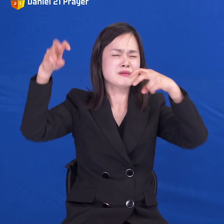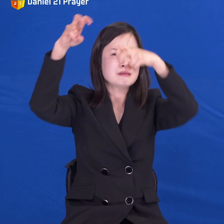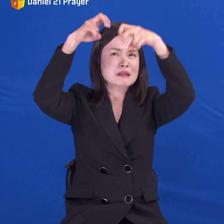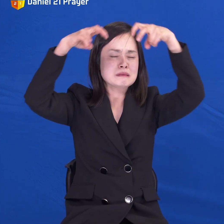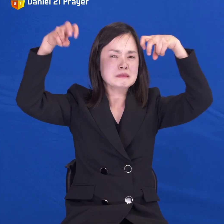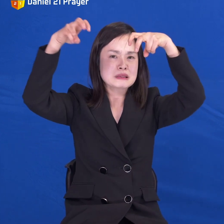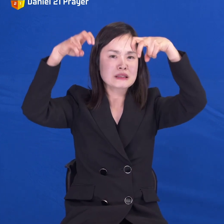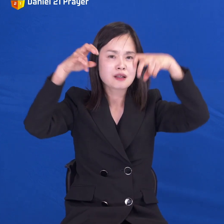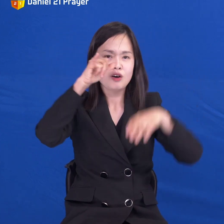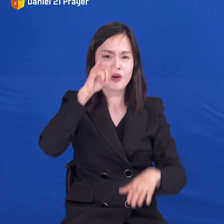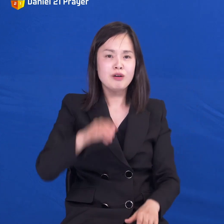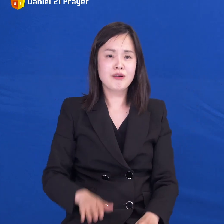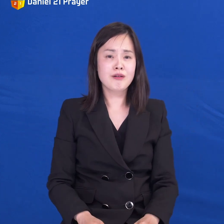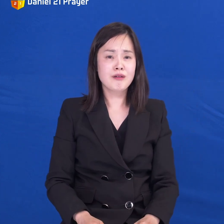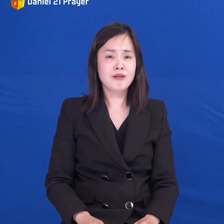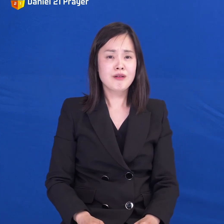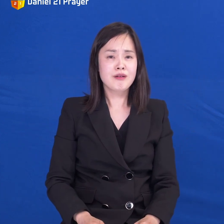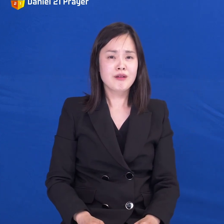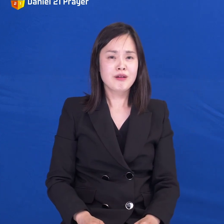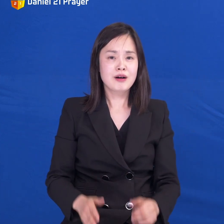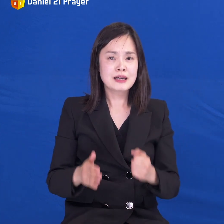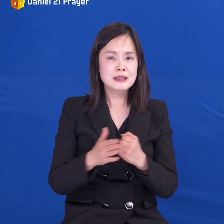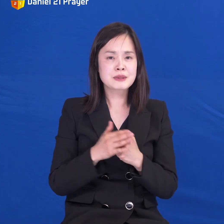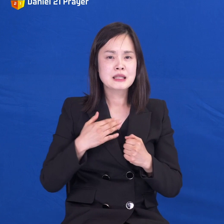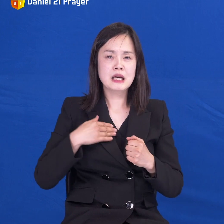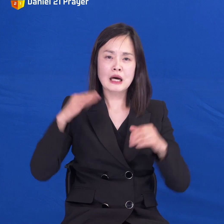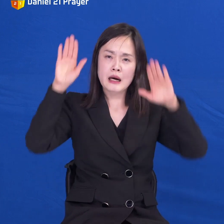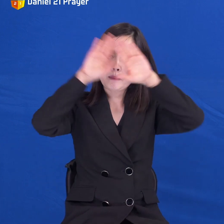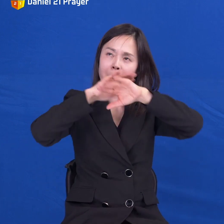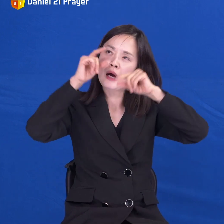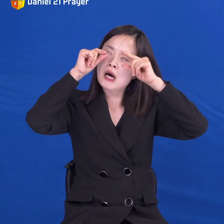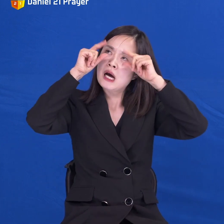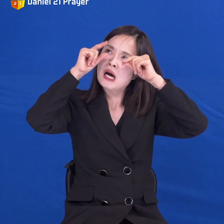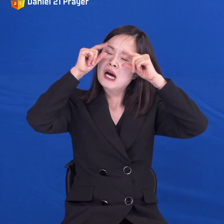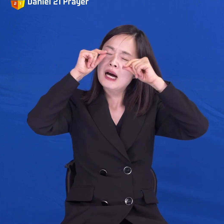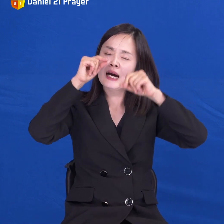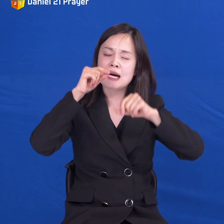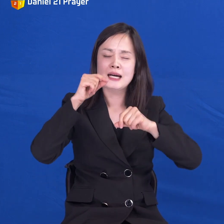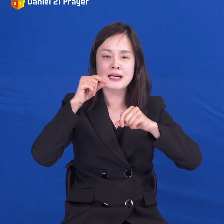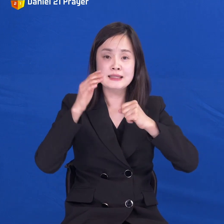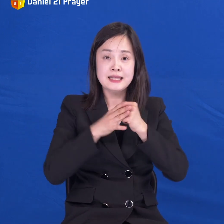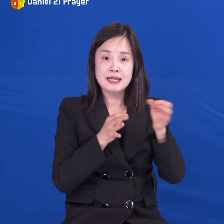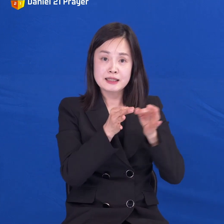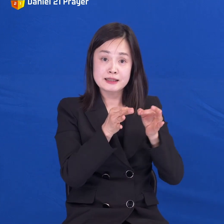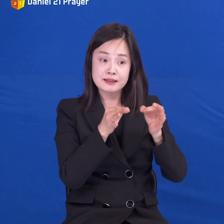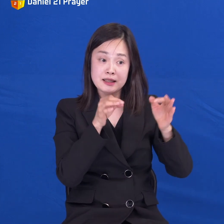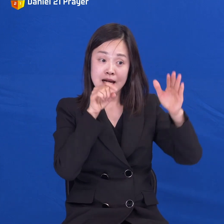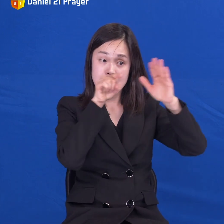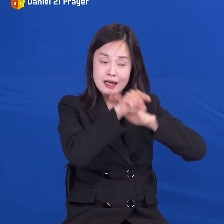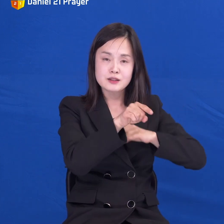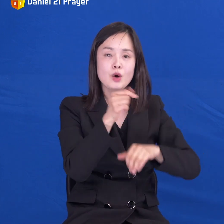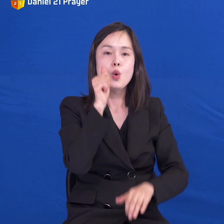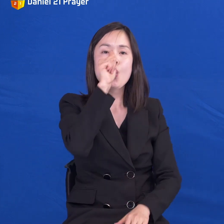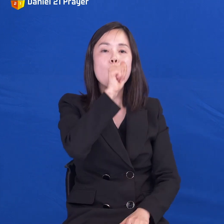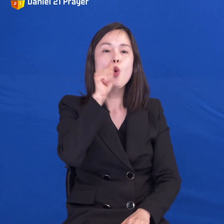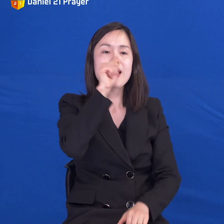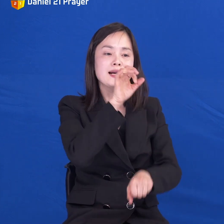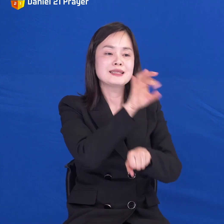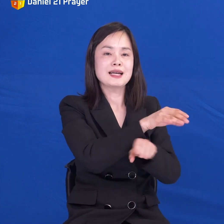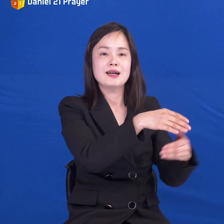그래서 제가 읍내에 내려가서 고양이 새끼를 한 마리 샀어요. 그리고 그날 밤 거기에 놓고 자니까 쥐 죽은 듯이